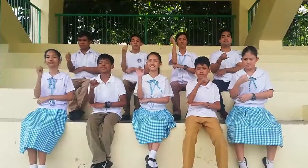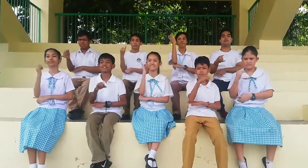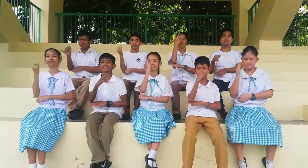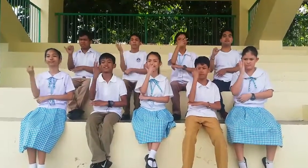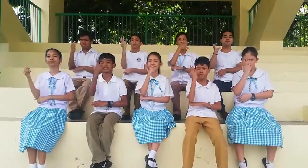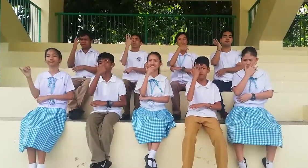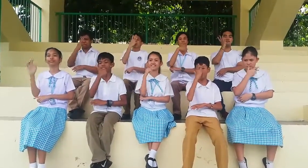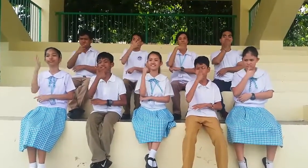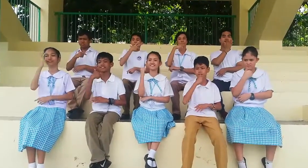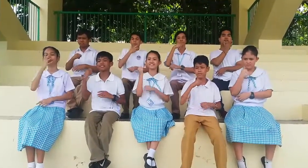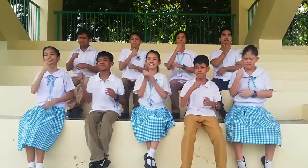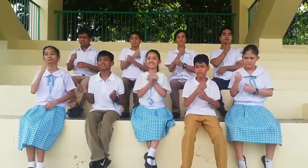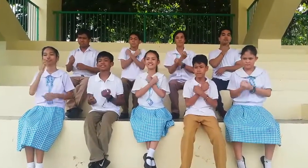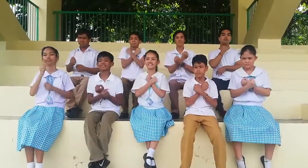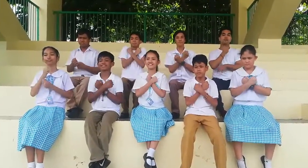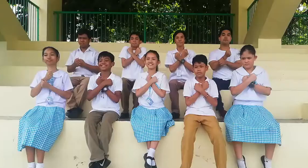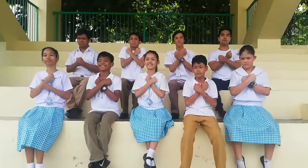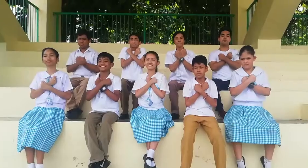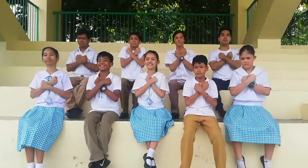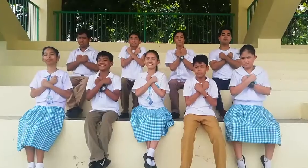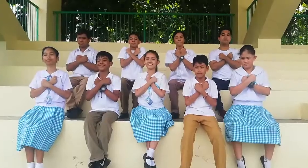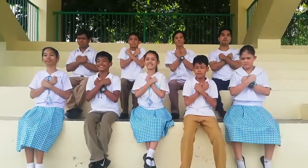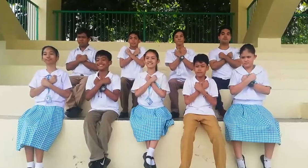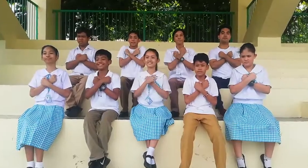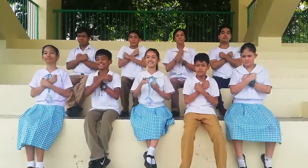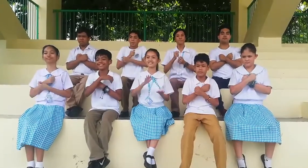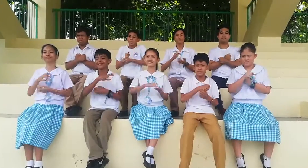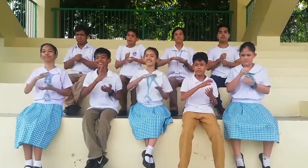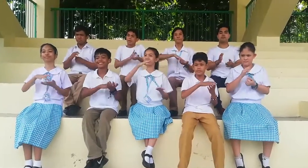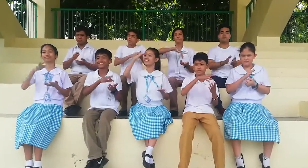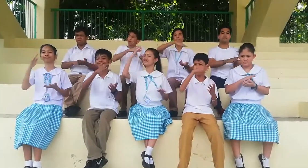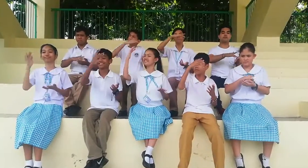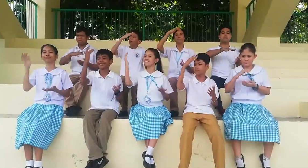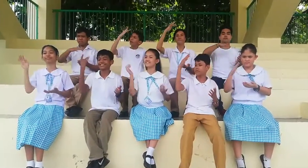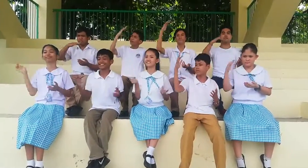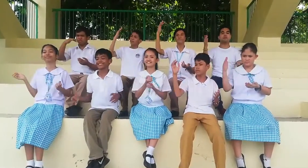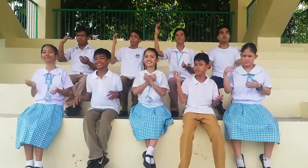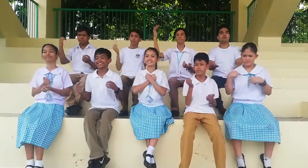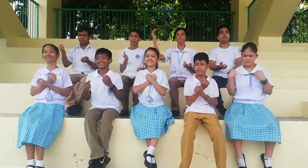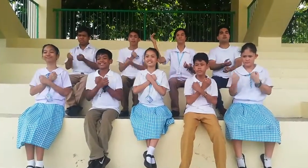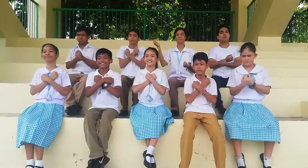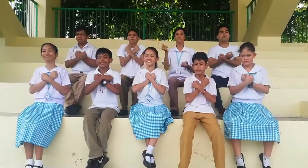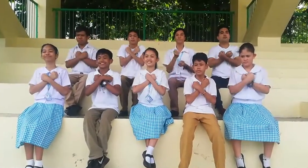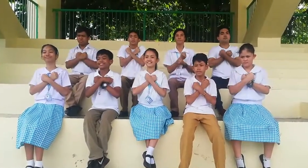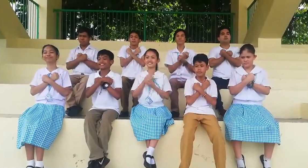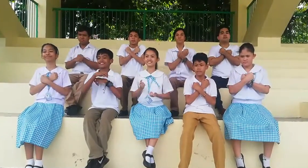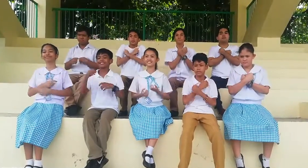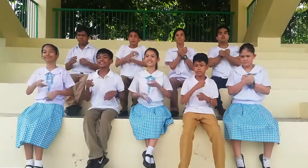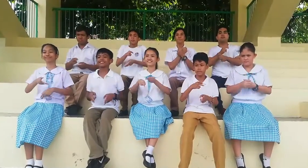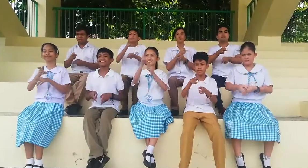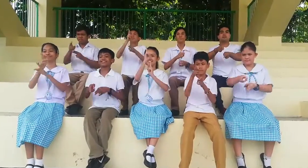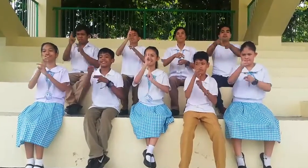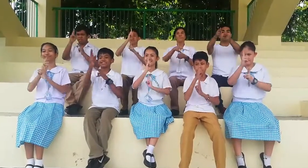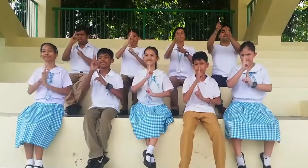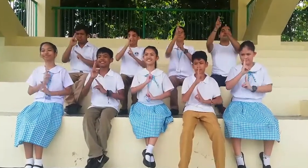mutiang minamahal May nining, pag-ibig at